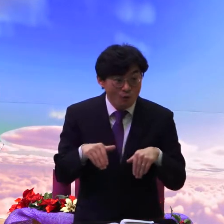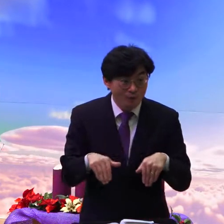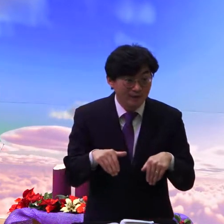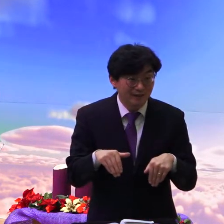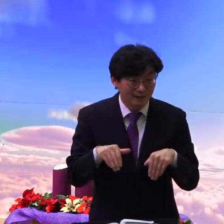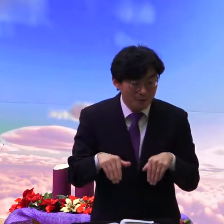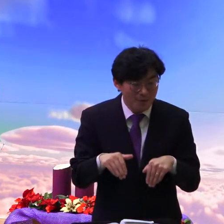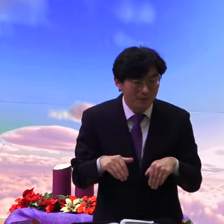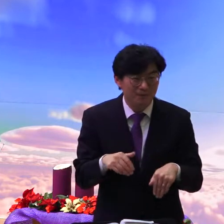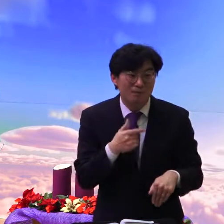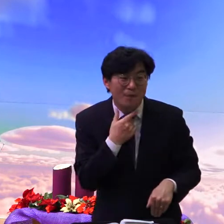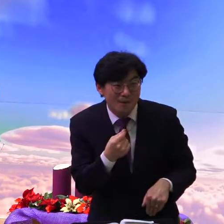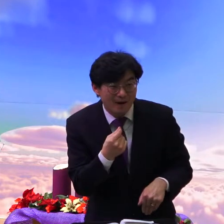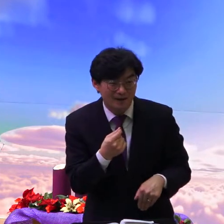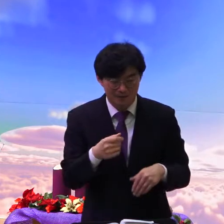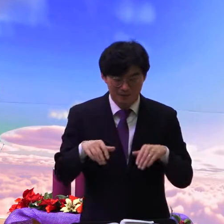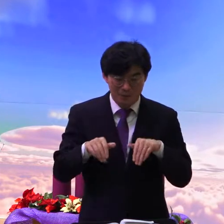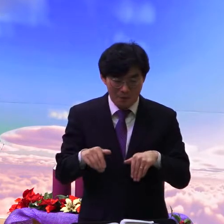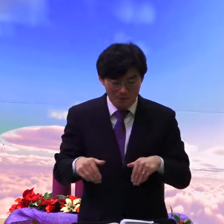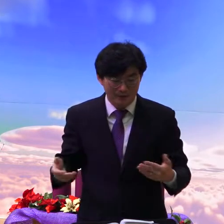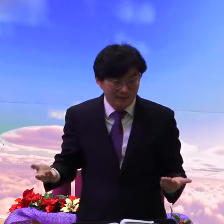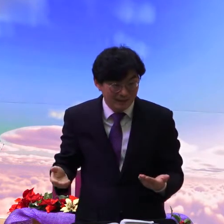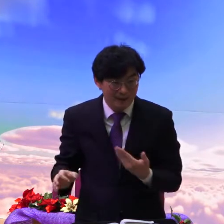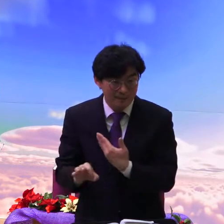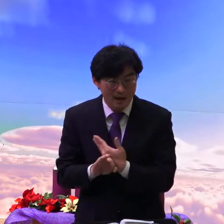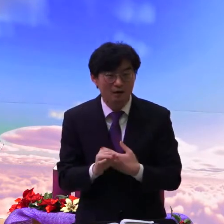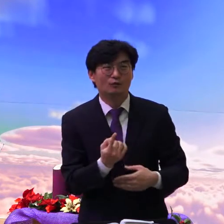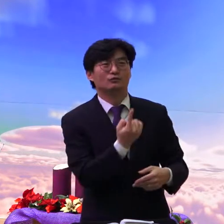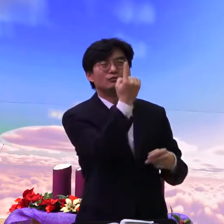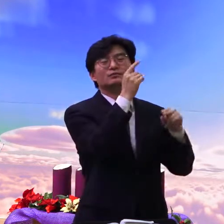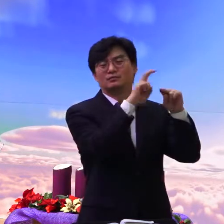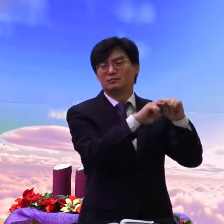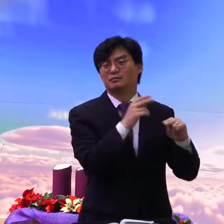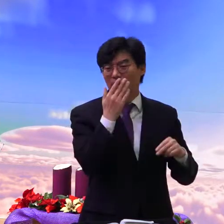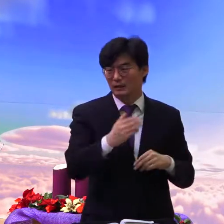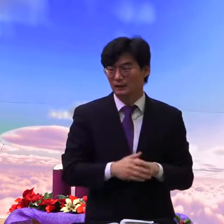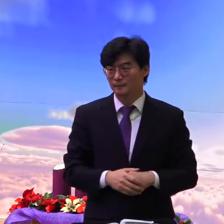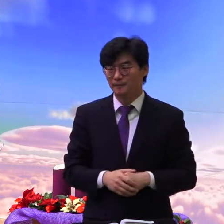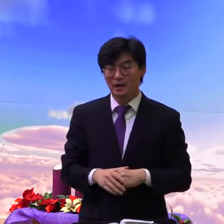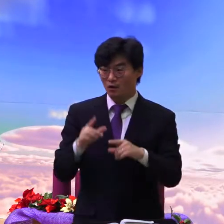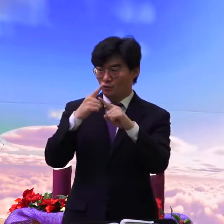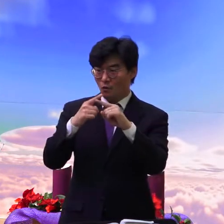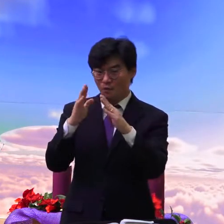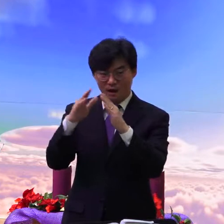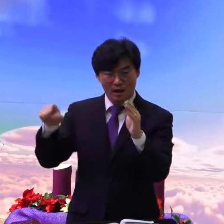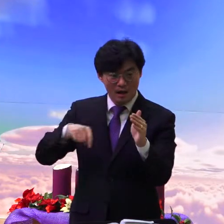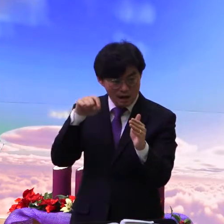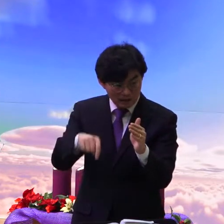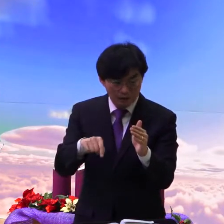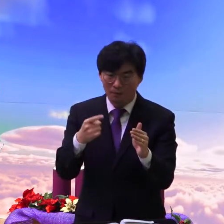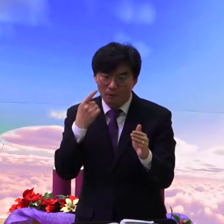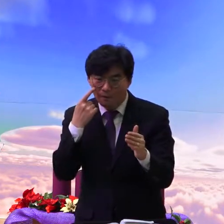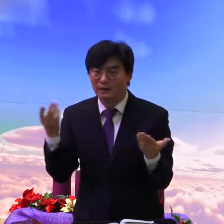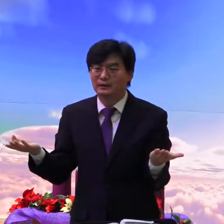교회에 다양한 일꾼들이 있습니다. 우리 교회에도, 우리 교회 조직 속에도 하나님이 세우신 다양한 일꾼들이